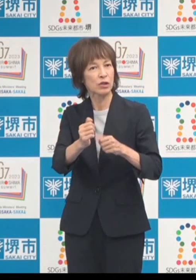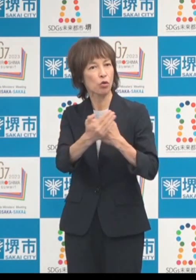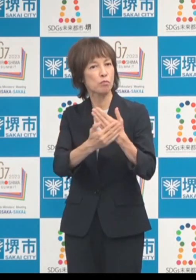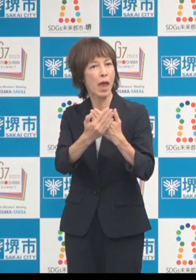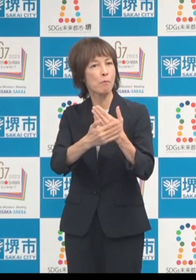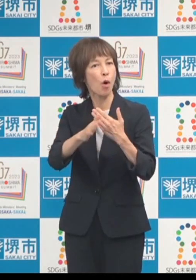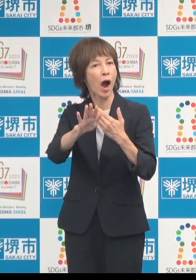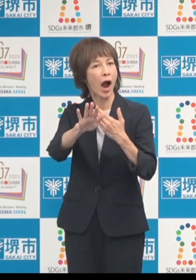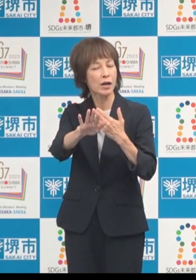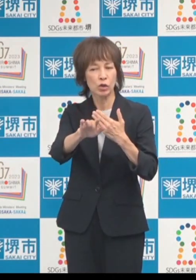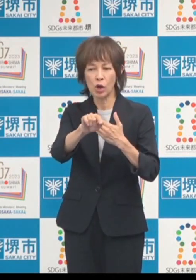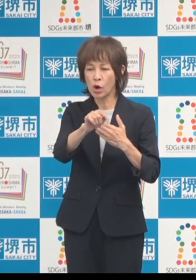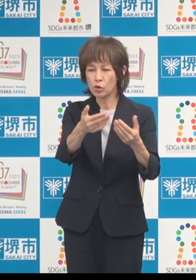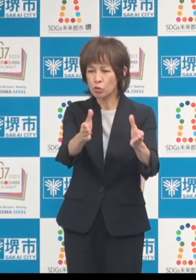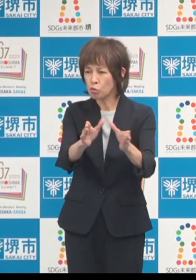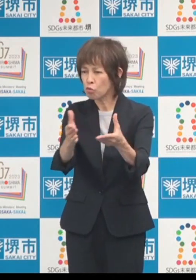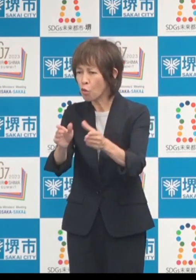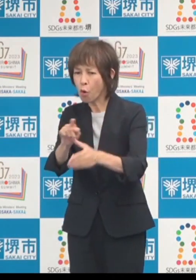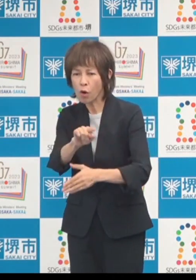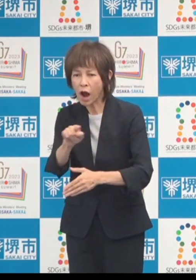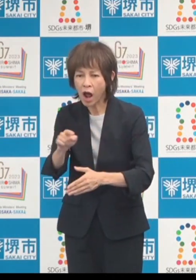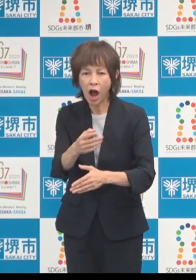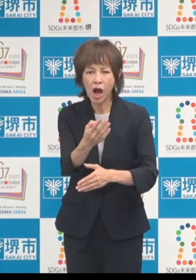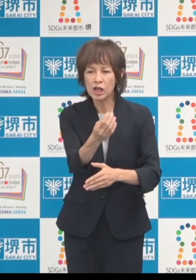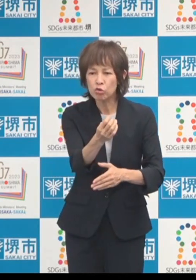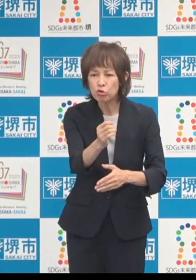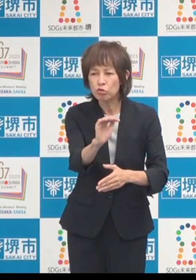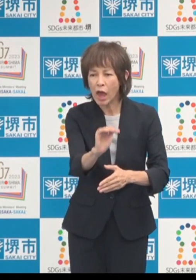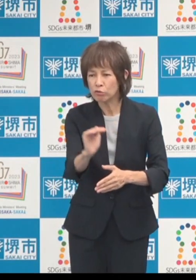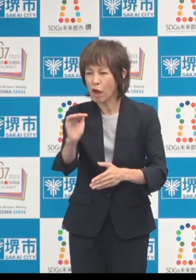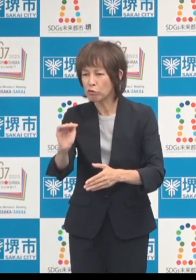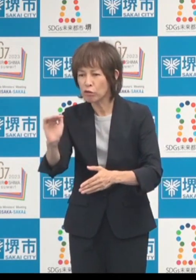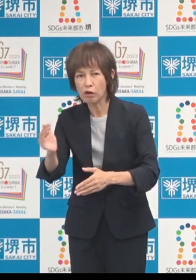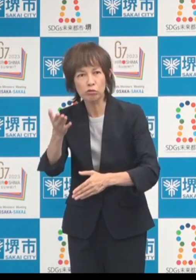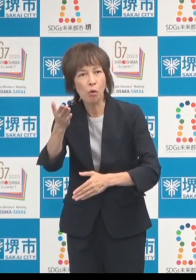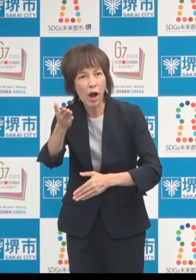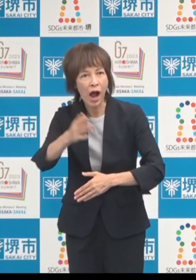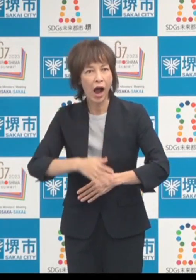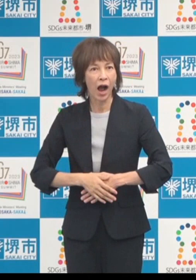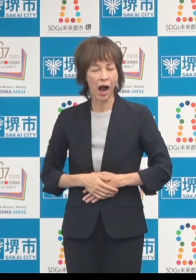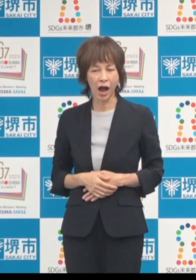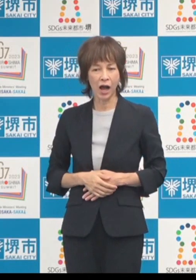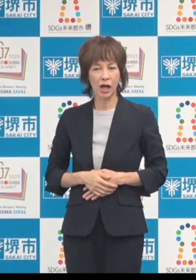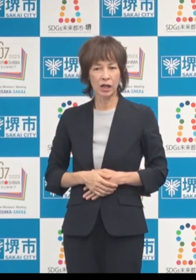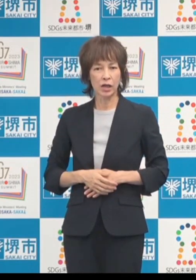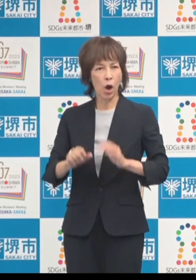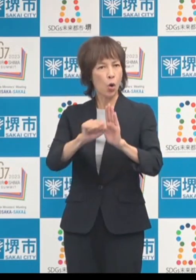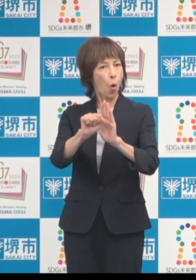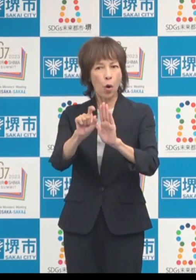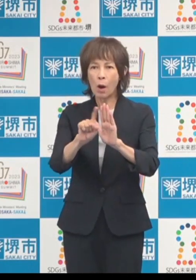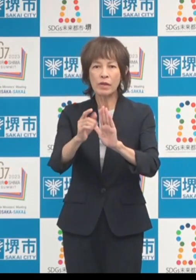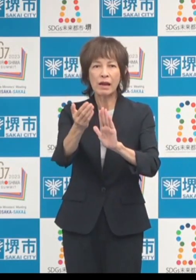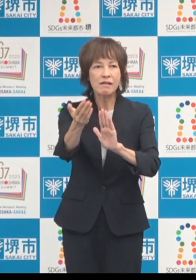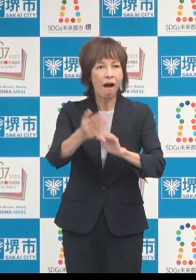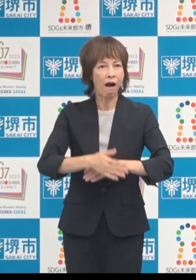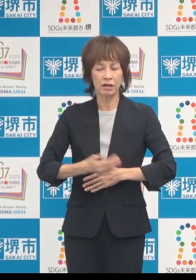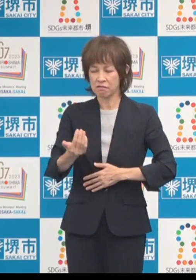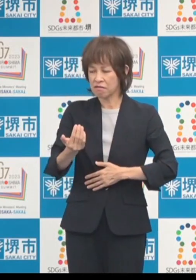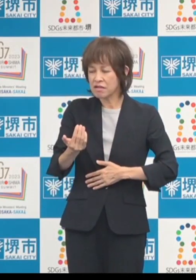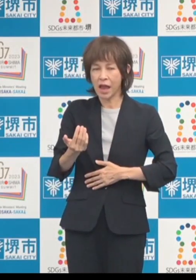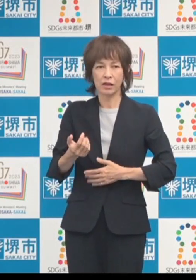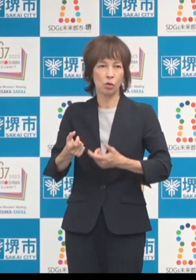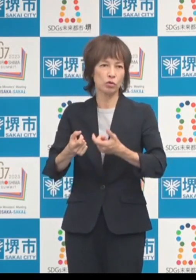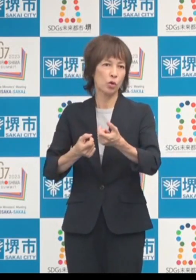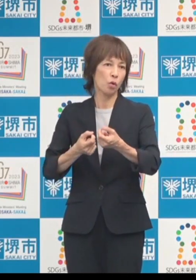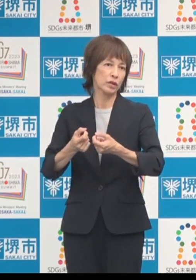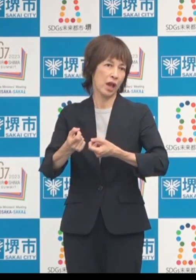から何人削るとか、それをどういった数字に基づいて、それがどういった効果を得るかっていうところの事前調整が欲しかったって言ってる会派の